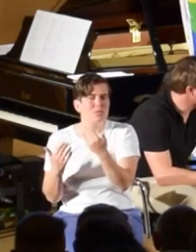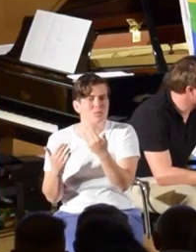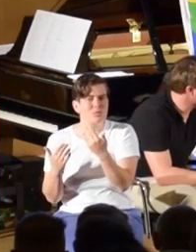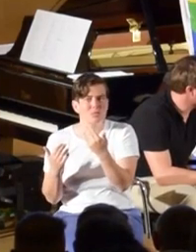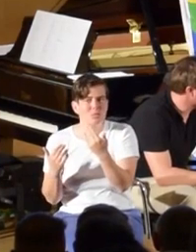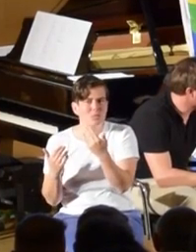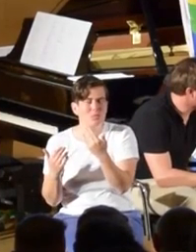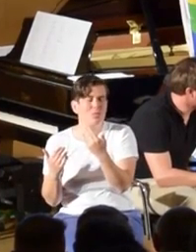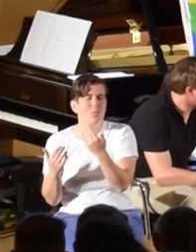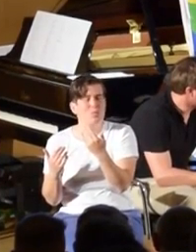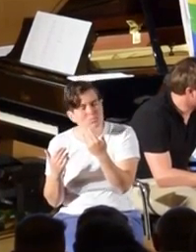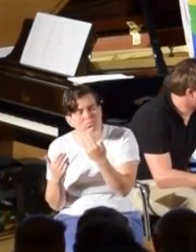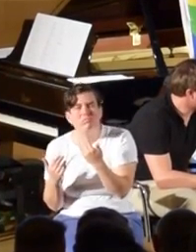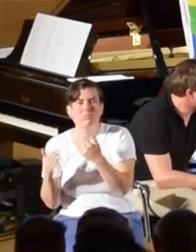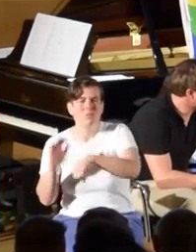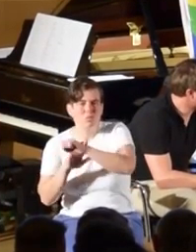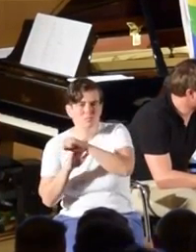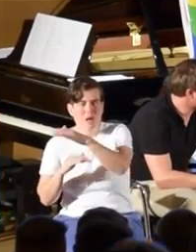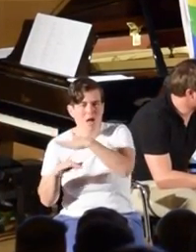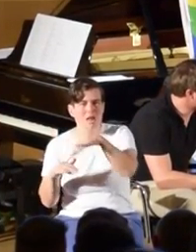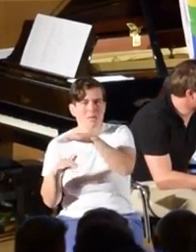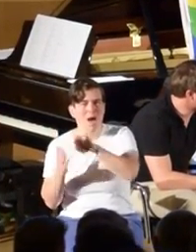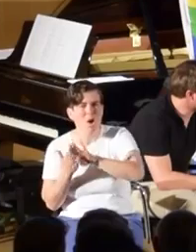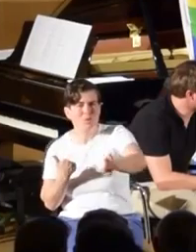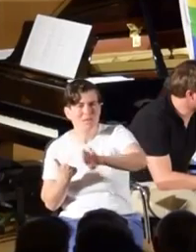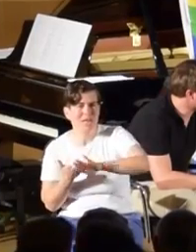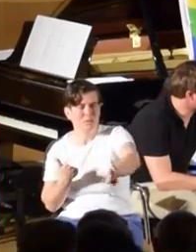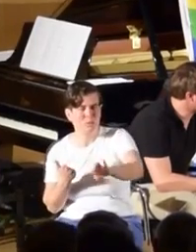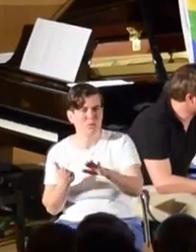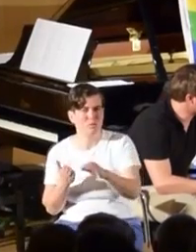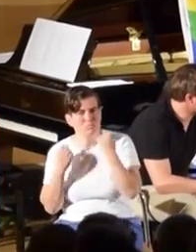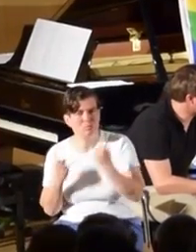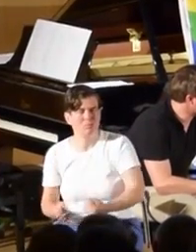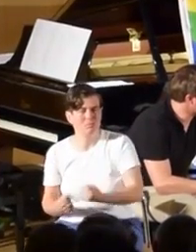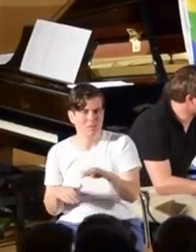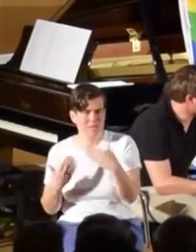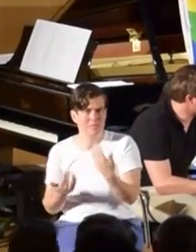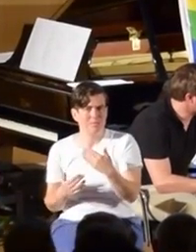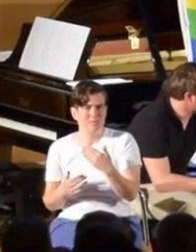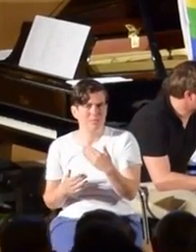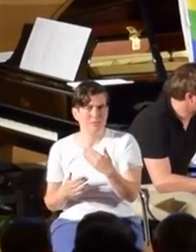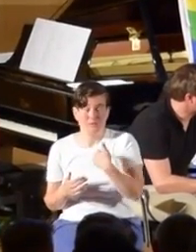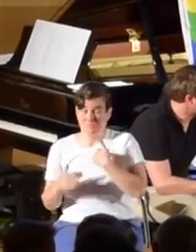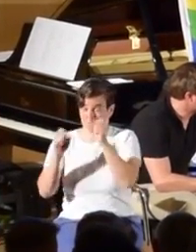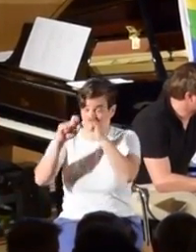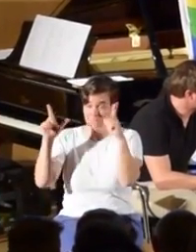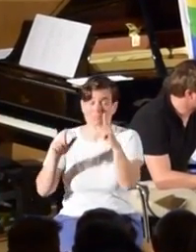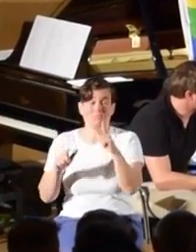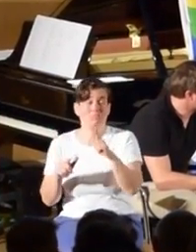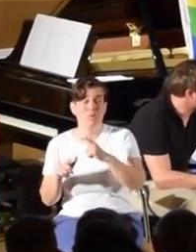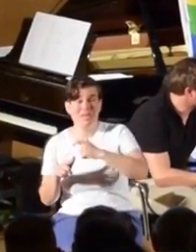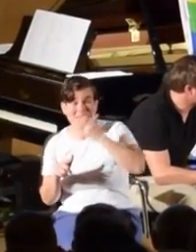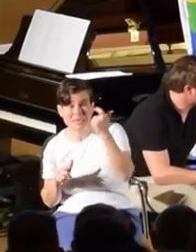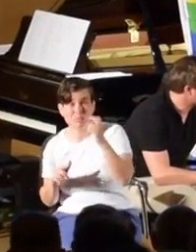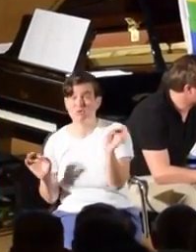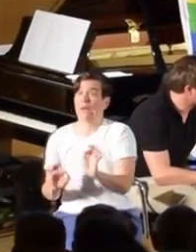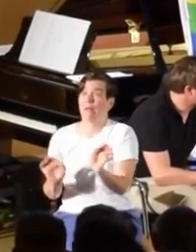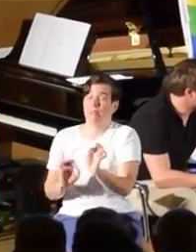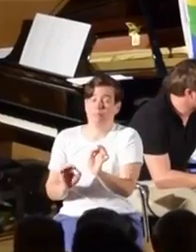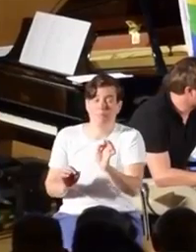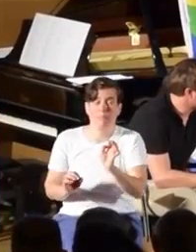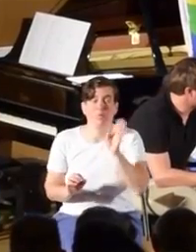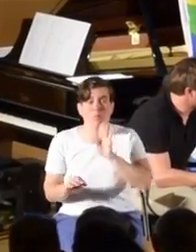gegen Ausgrenzung eintritt. Man sagt zumindest, man denkt zumindest, im Fußball ist besonders schlimm, Homophobie, Sexismus, Rassismus. Ist das so? Und wie kriegt ihr da mit